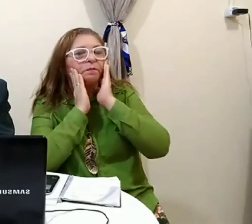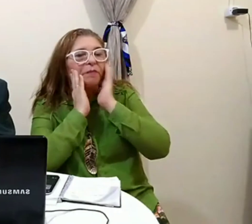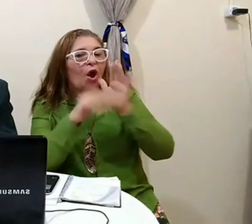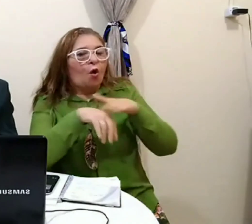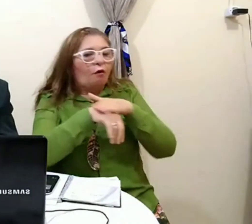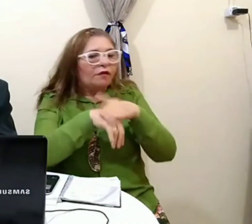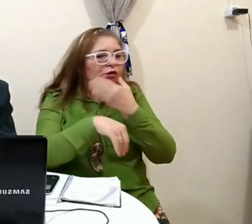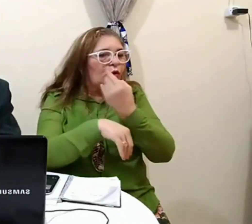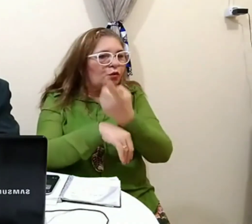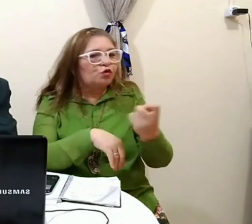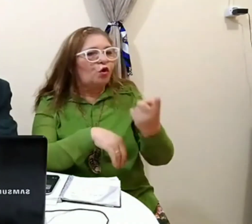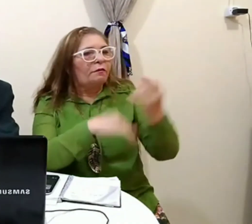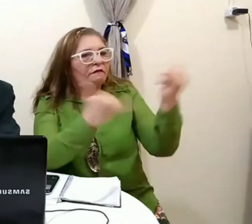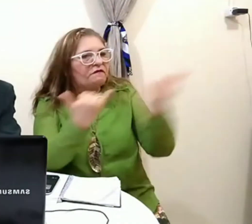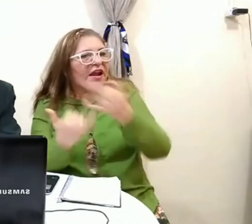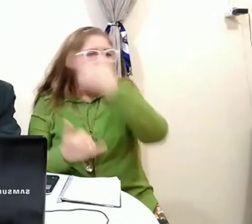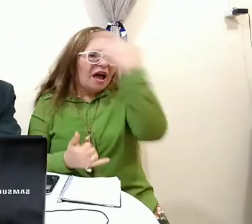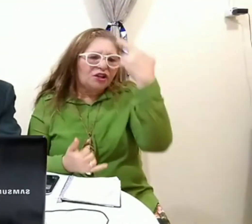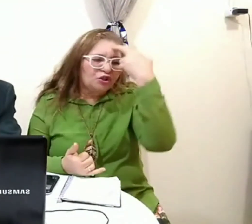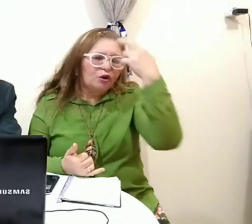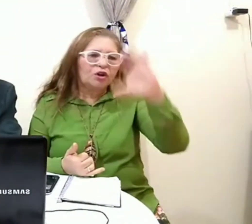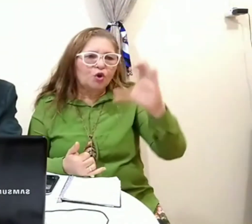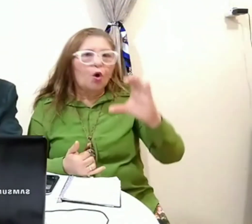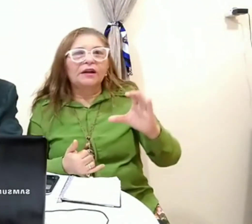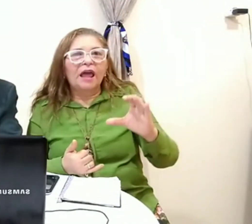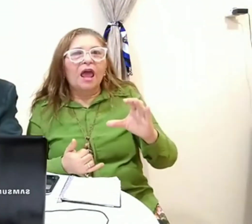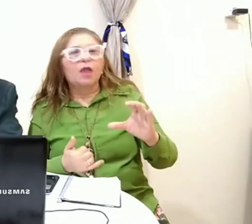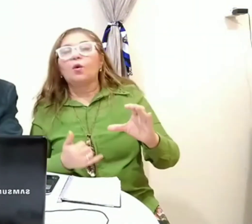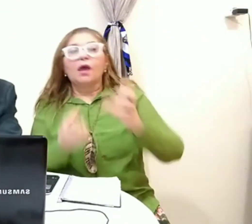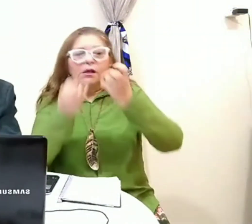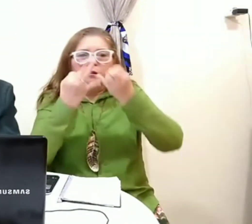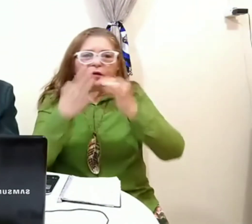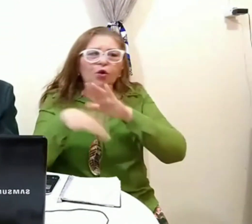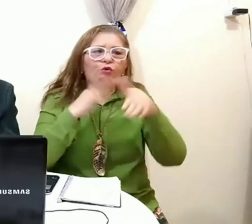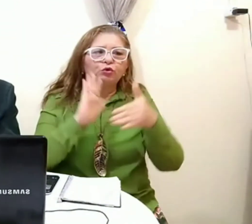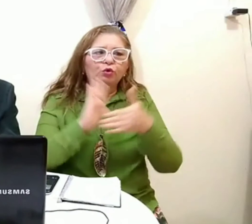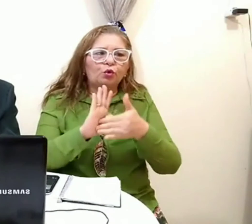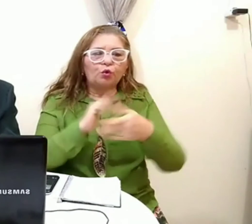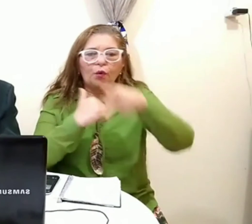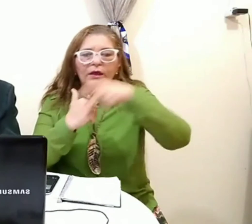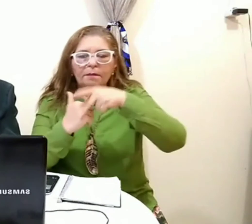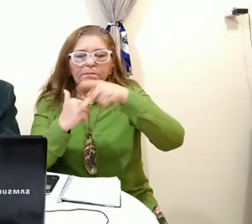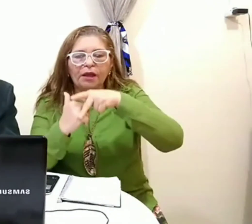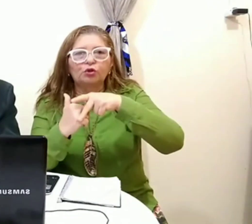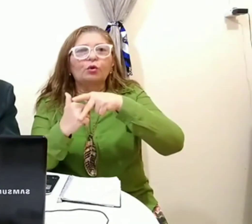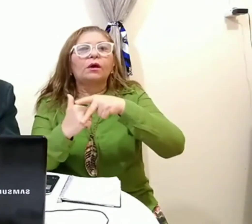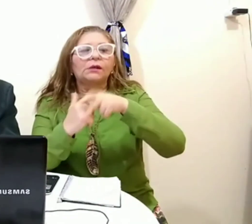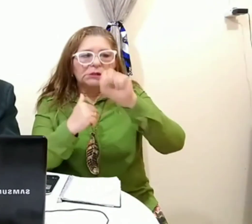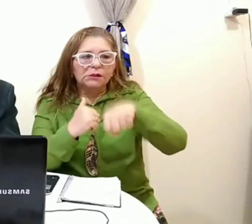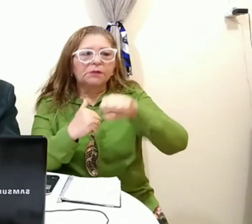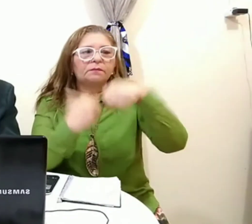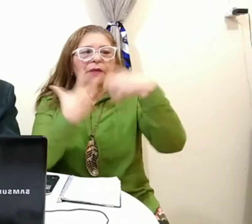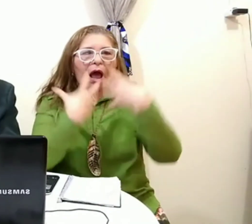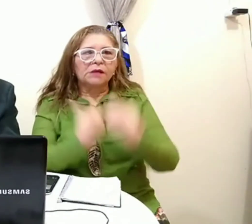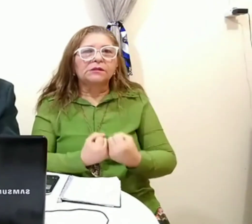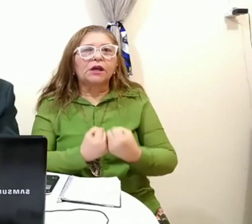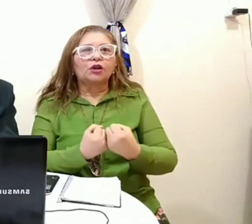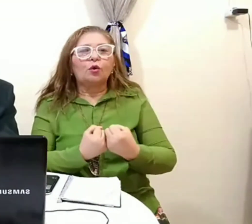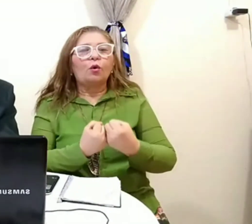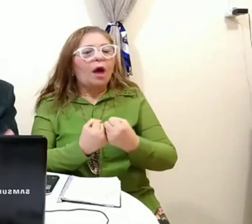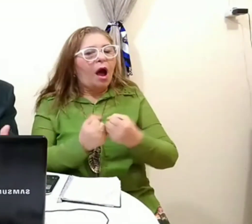então contam a história de Cornélio, dizendo quem ele era. E aí, a partir do verso 23, Pedro os convida